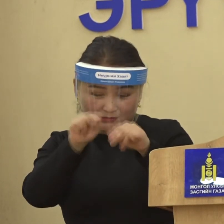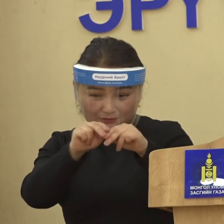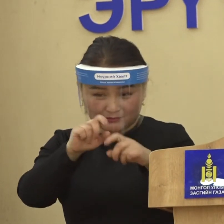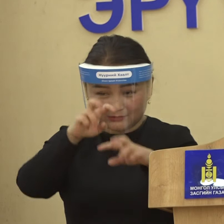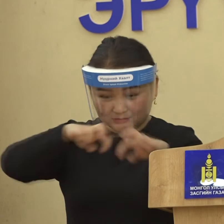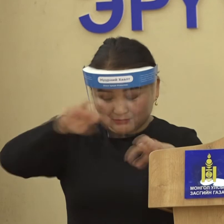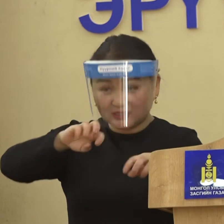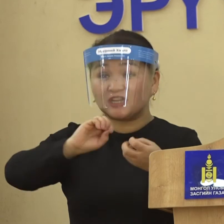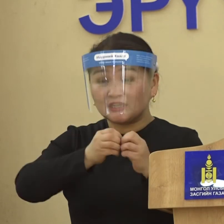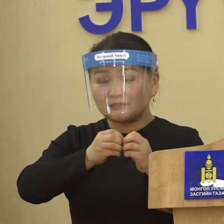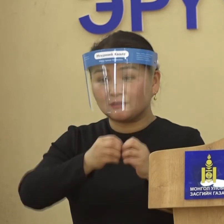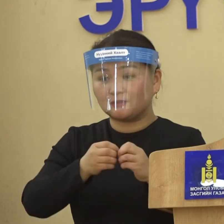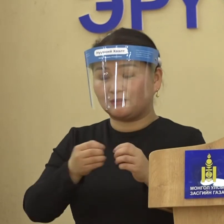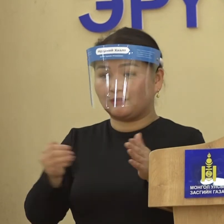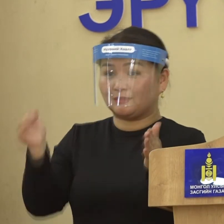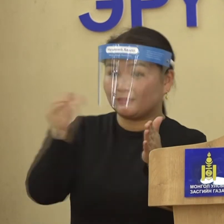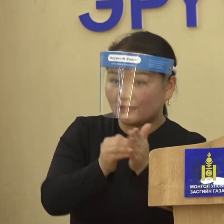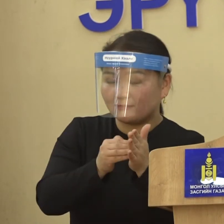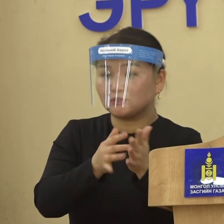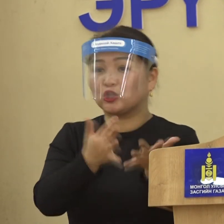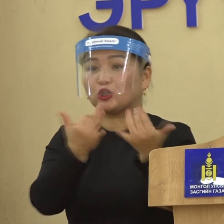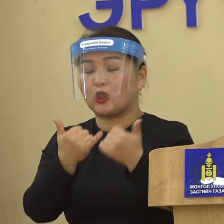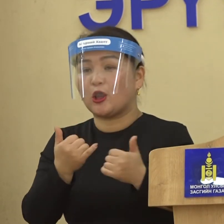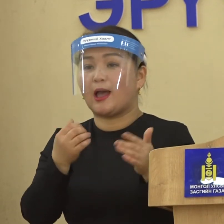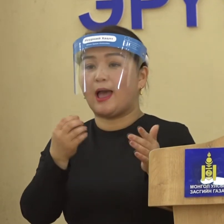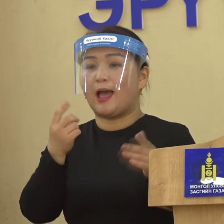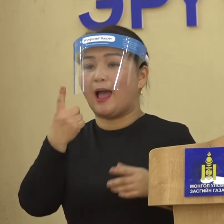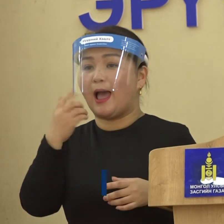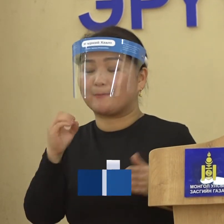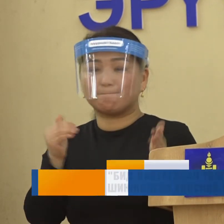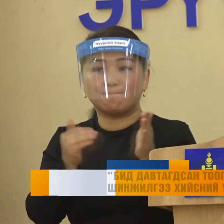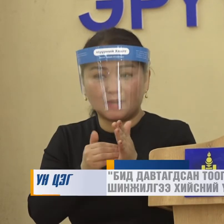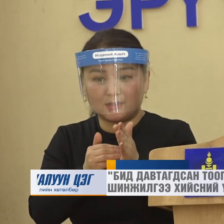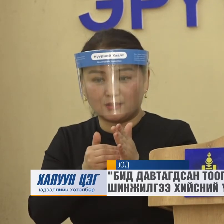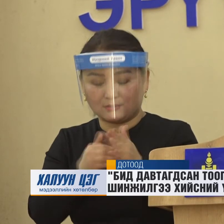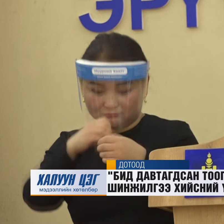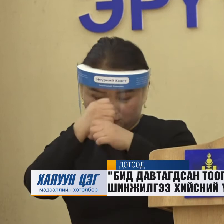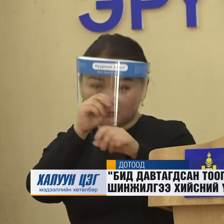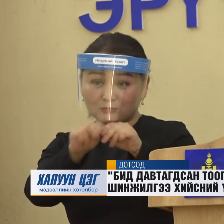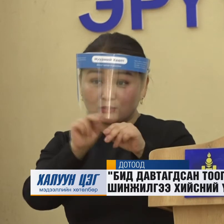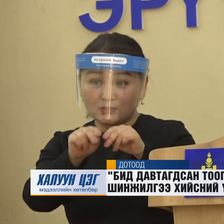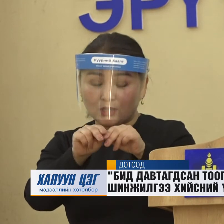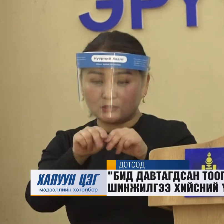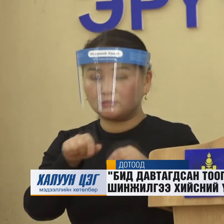тоогоор 10100 удаагийн вирус судлалын лабораторийн шинжилгээ хийсэн байна. Энэ бол их тоо.